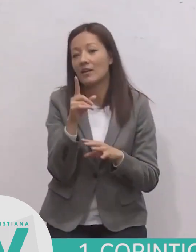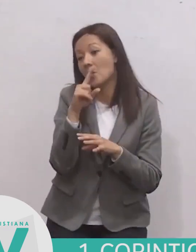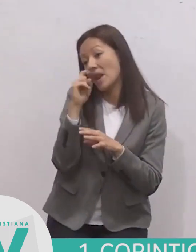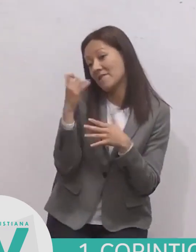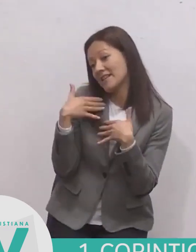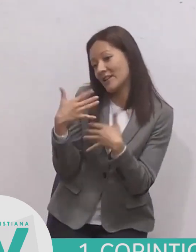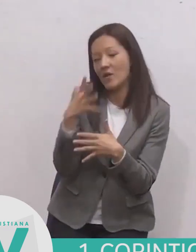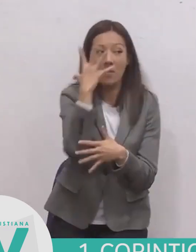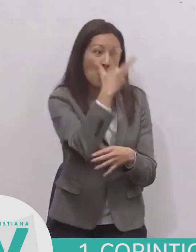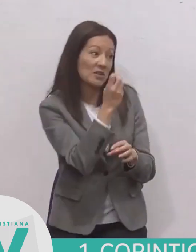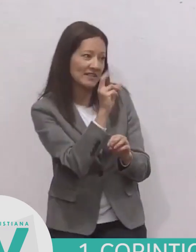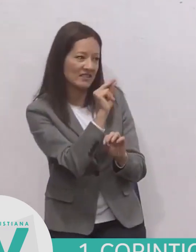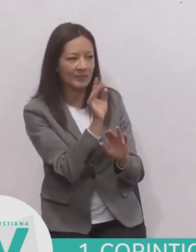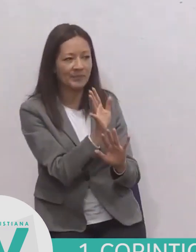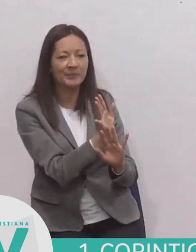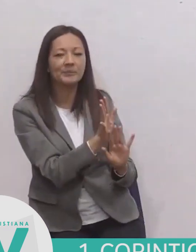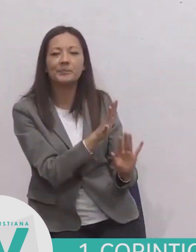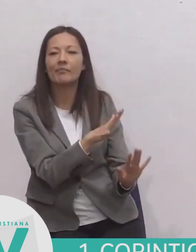no,